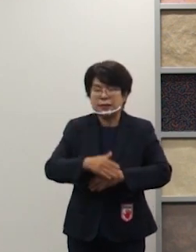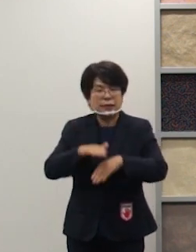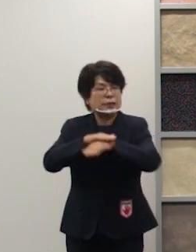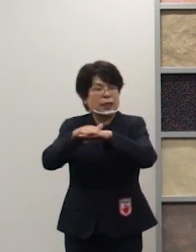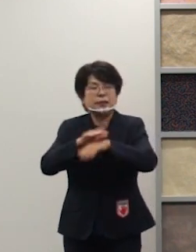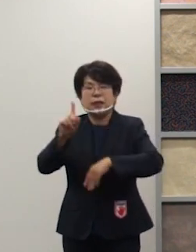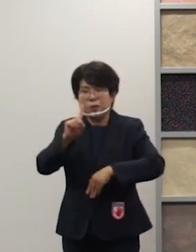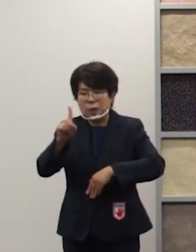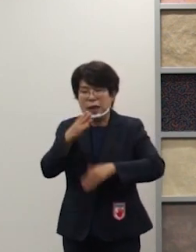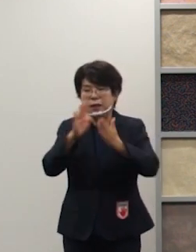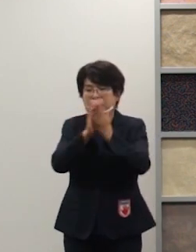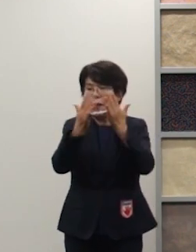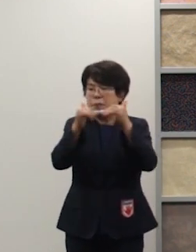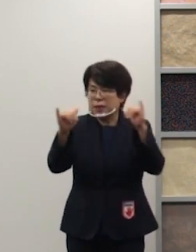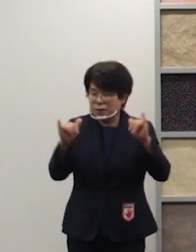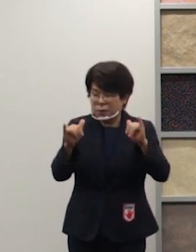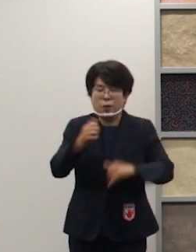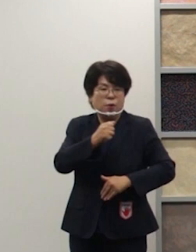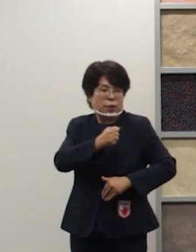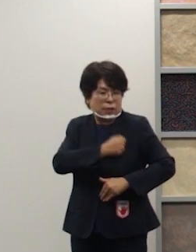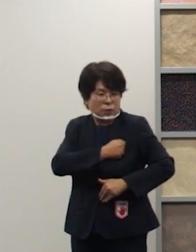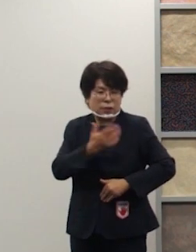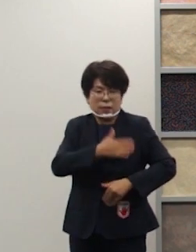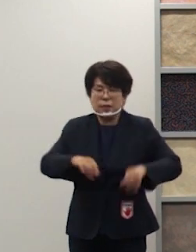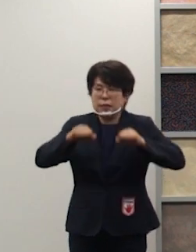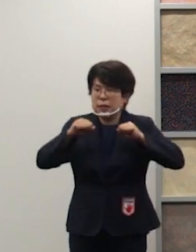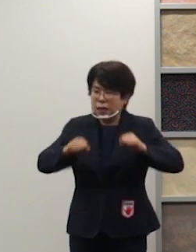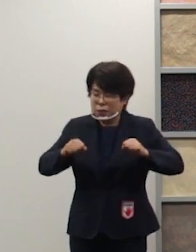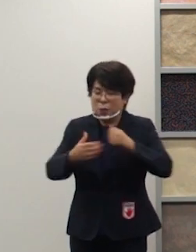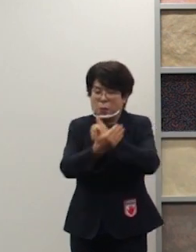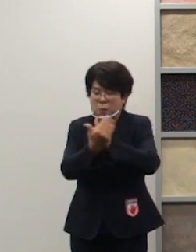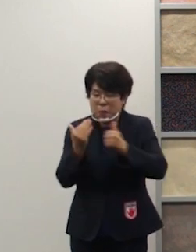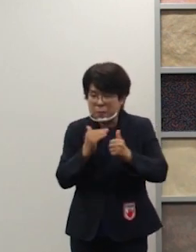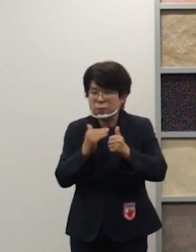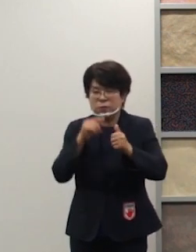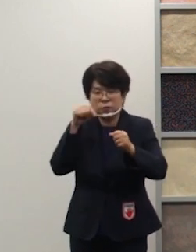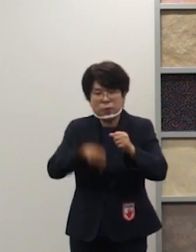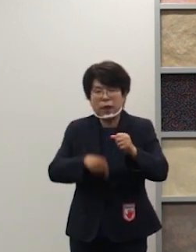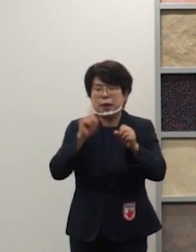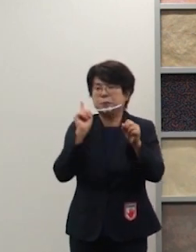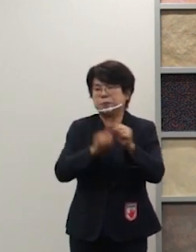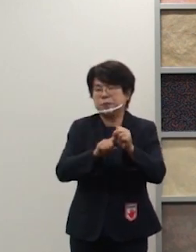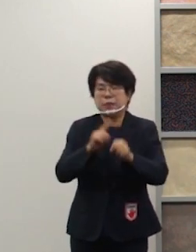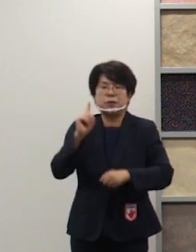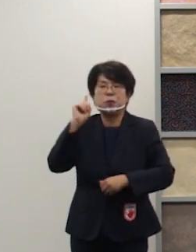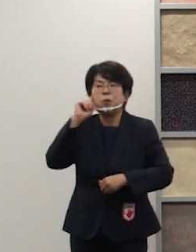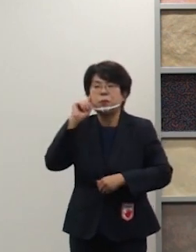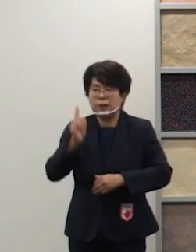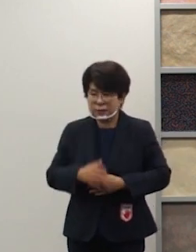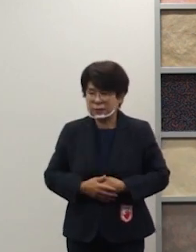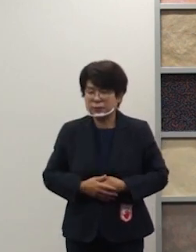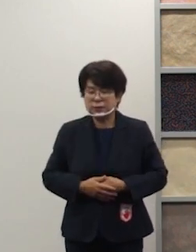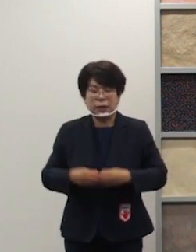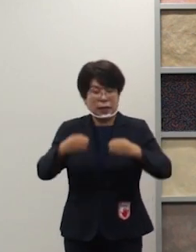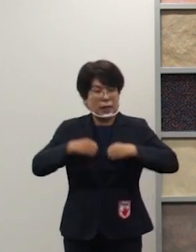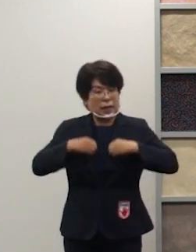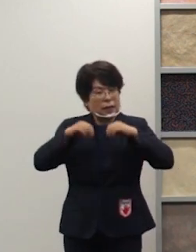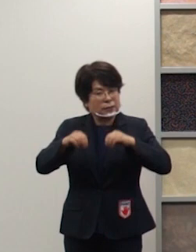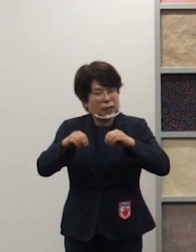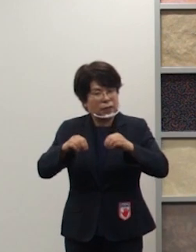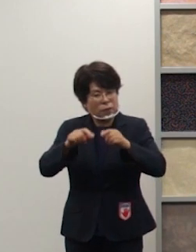ので、そういう状況、そういうものを踏まえながらですね、その感染の拡大、感染の状況というのはもう極めて